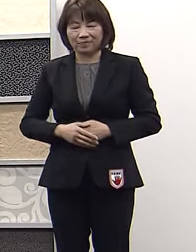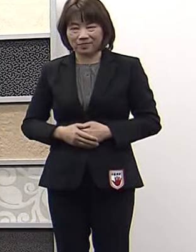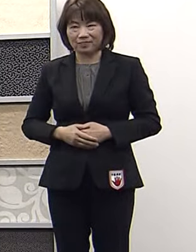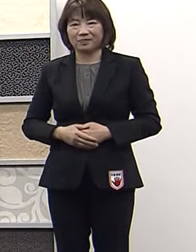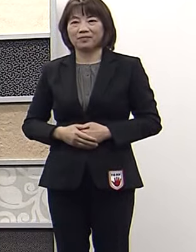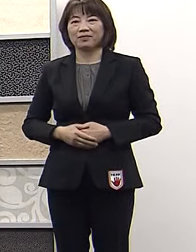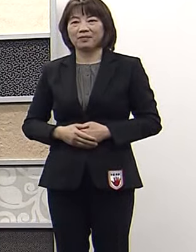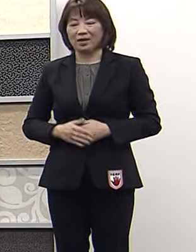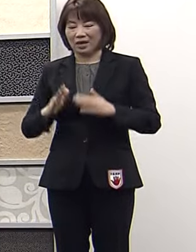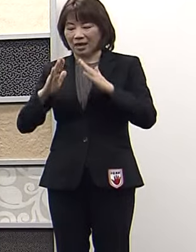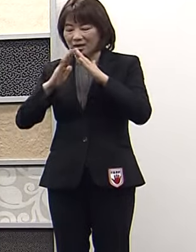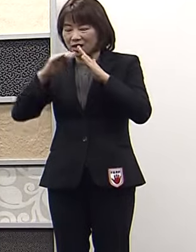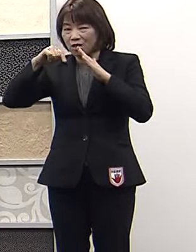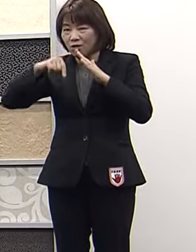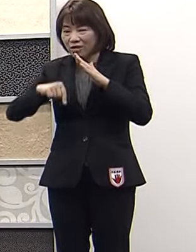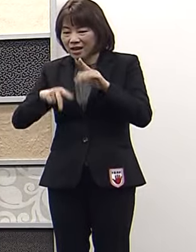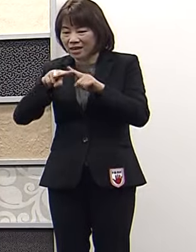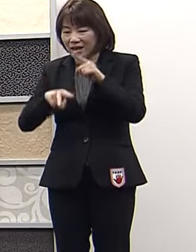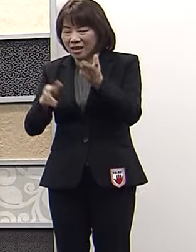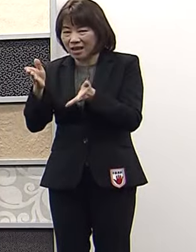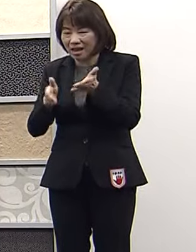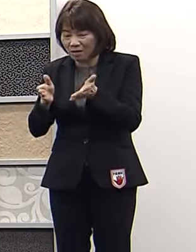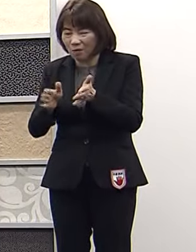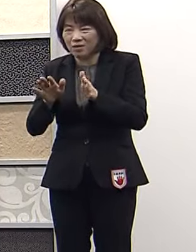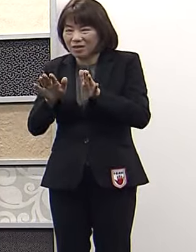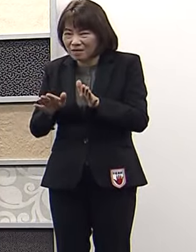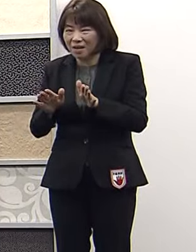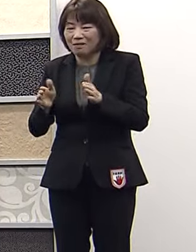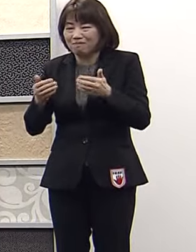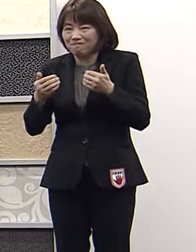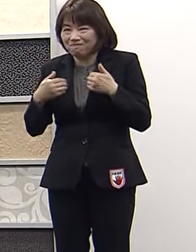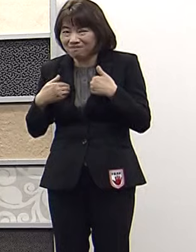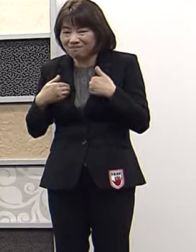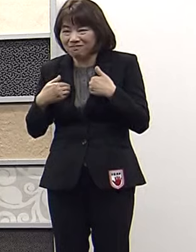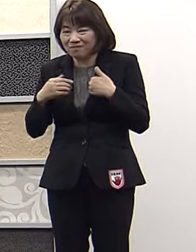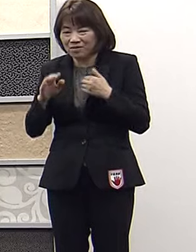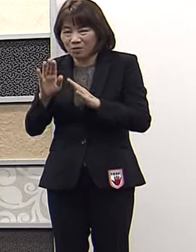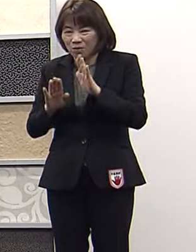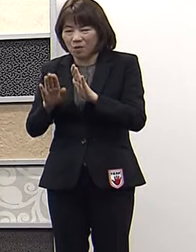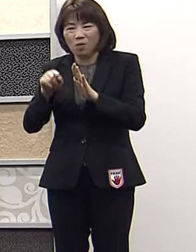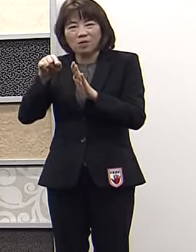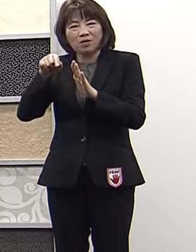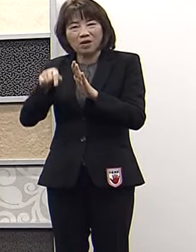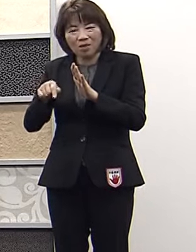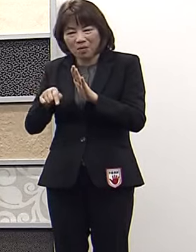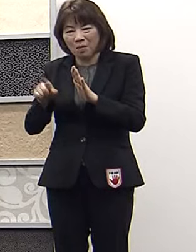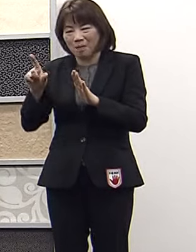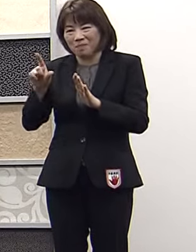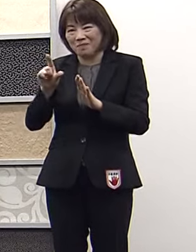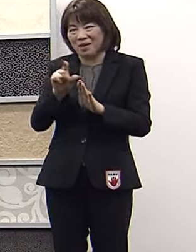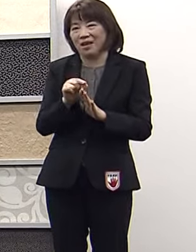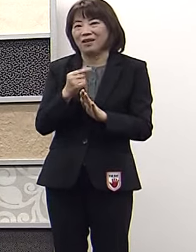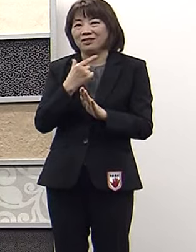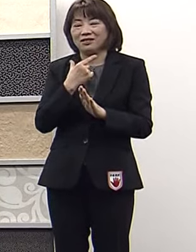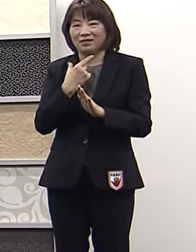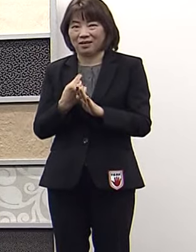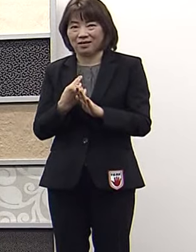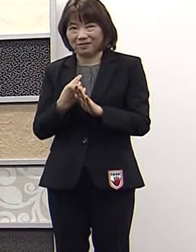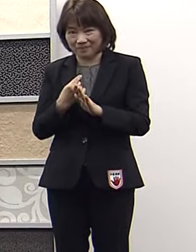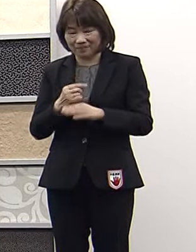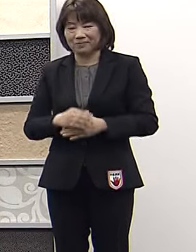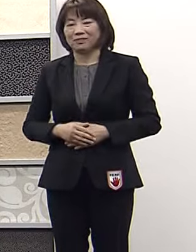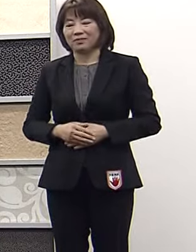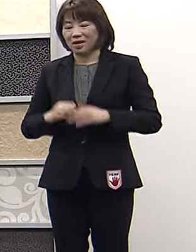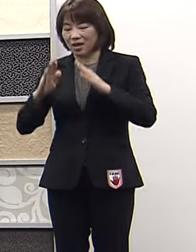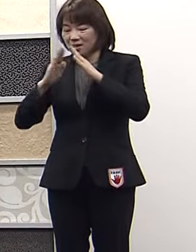その在宅での介護をせざるを得ないような状況というのはできる限り少なくしていきたいと思います。もちろん在宅